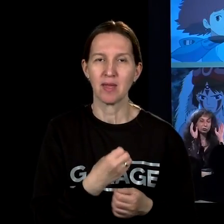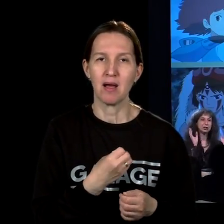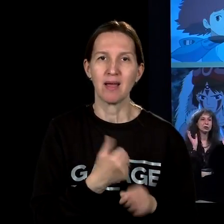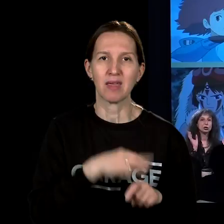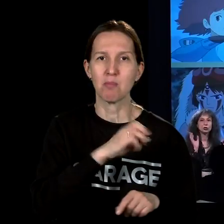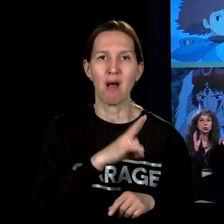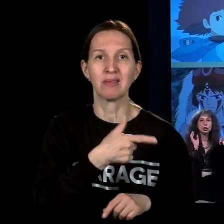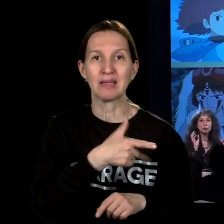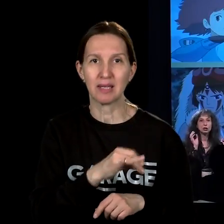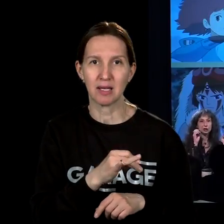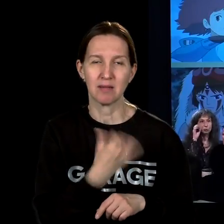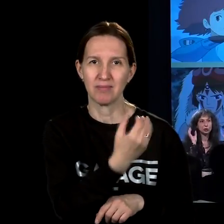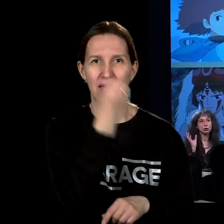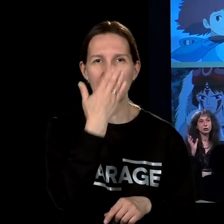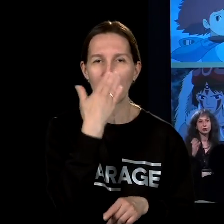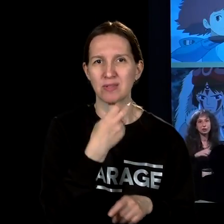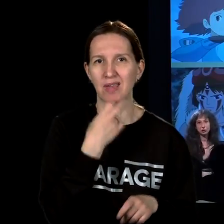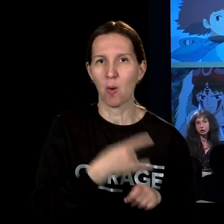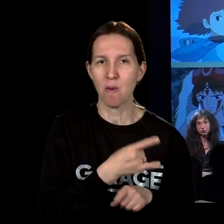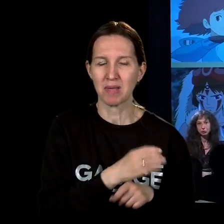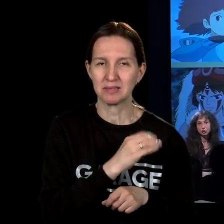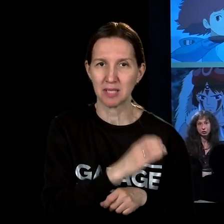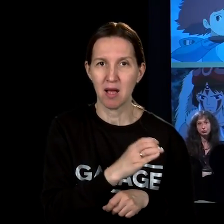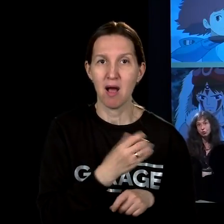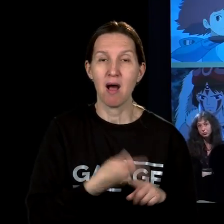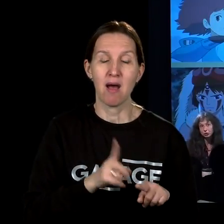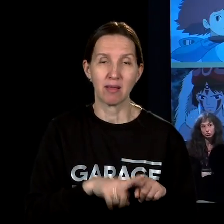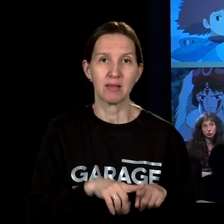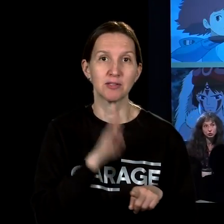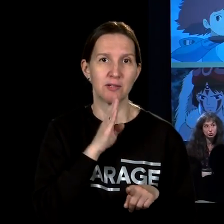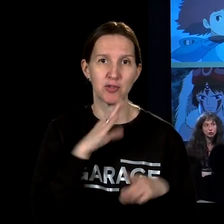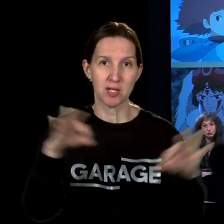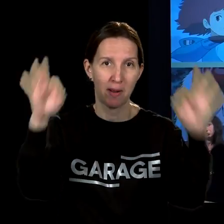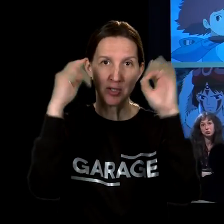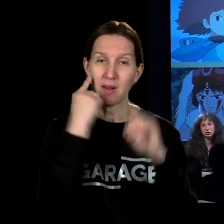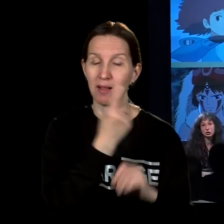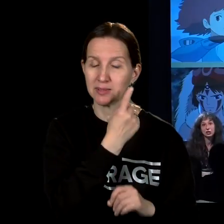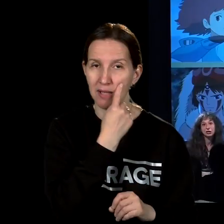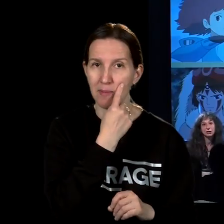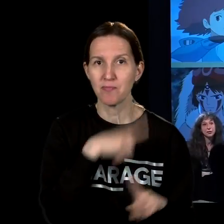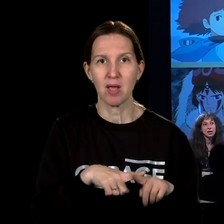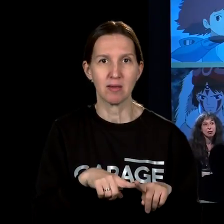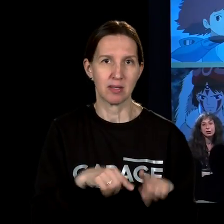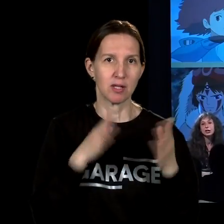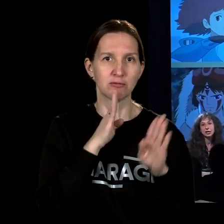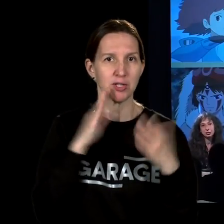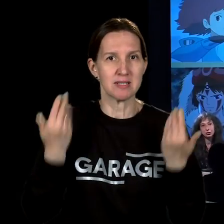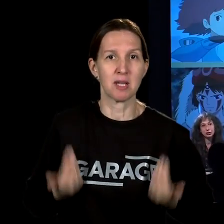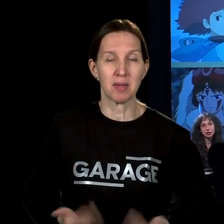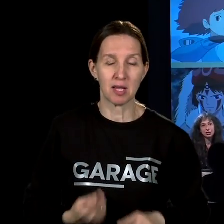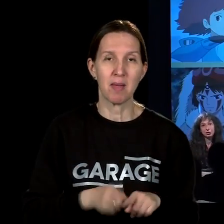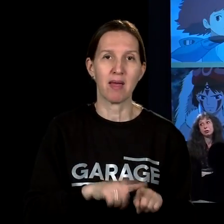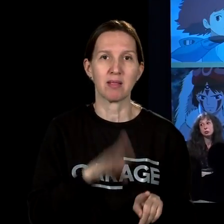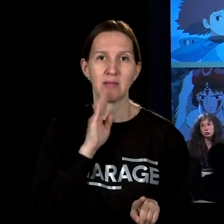самые девочки с кукольными лицами, большими глазами и развитыми женскими формами, которых он рисует, это героини манга и